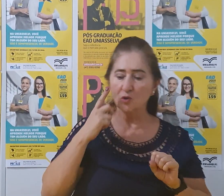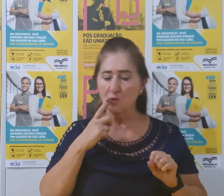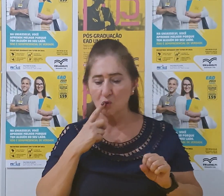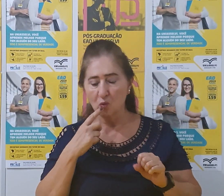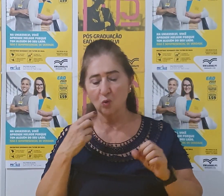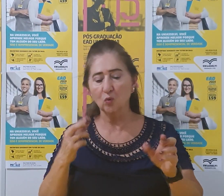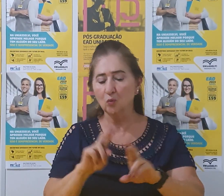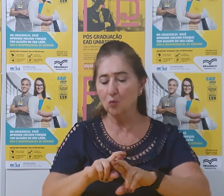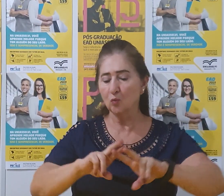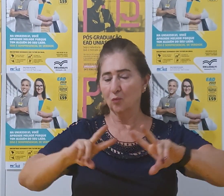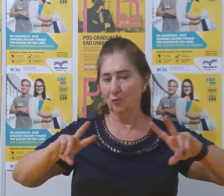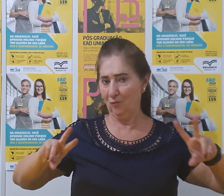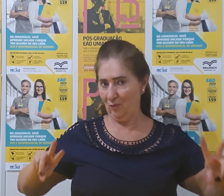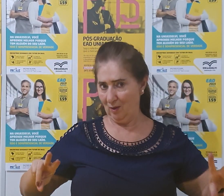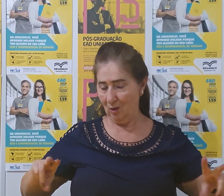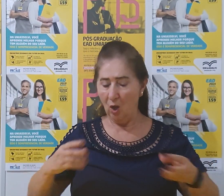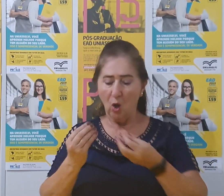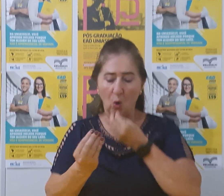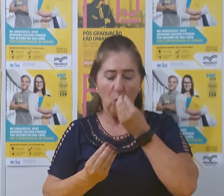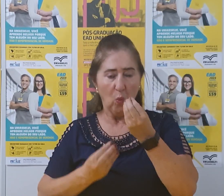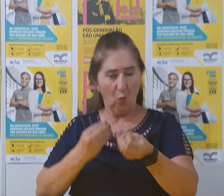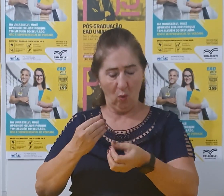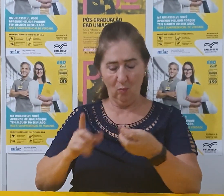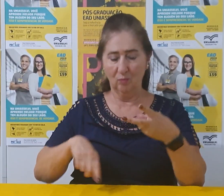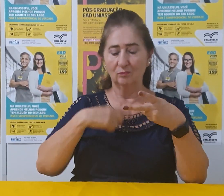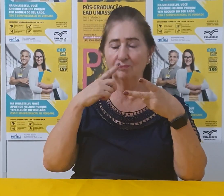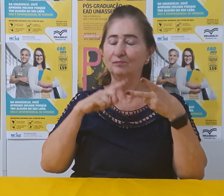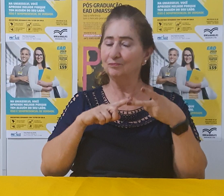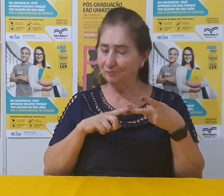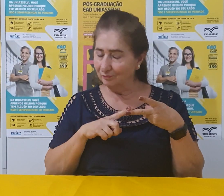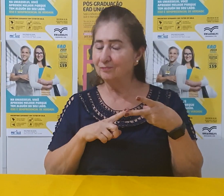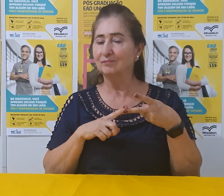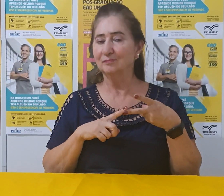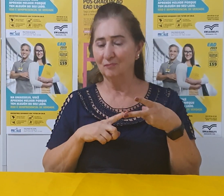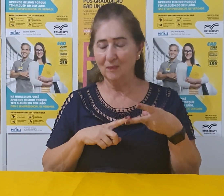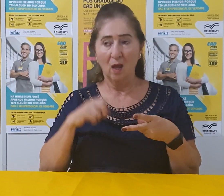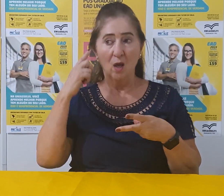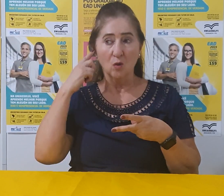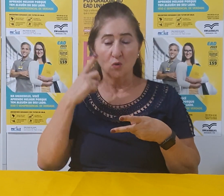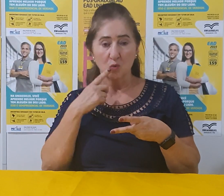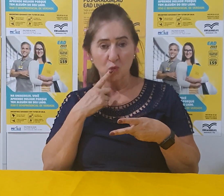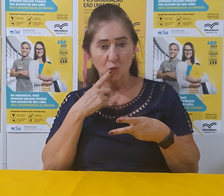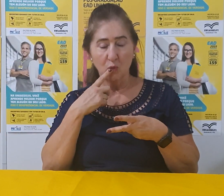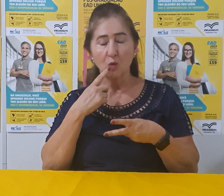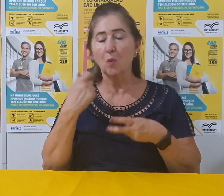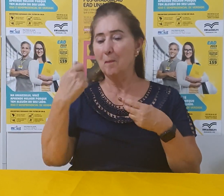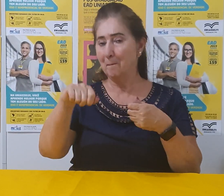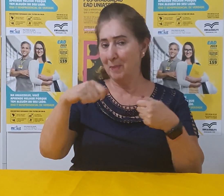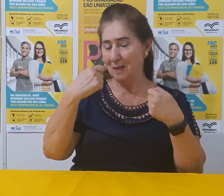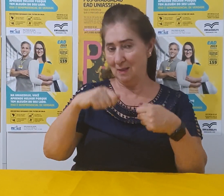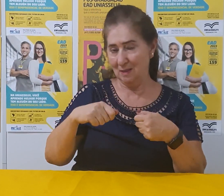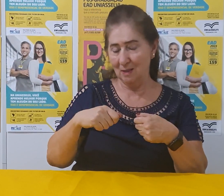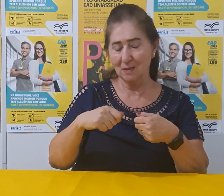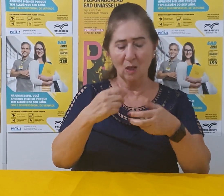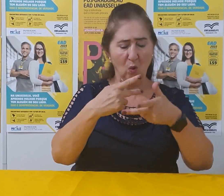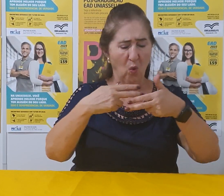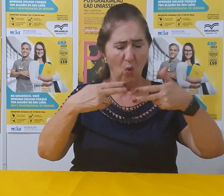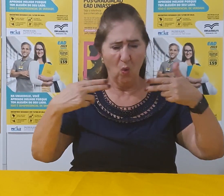Ou seja, o segundo, surdo, necessitará de um material diferenciado